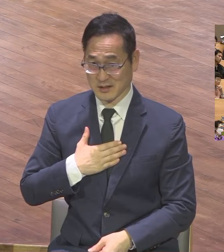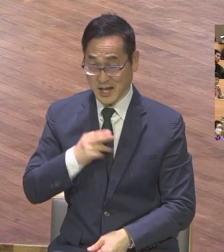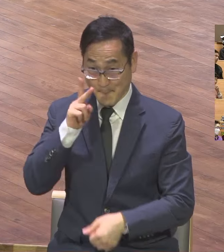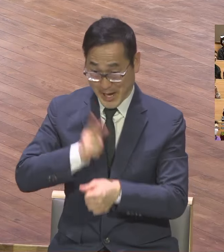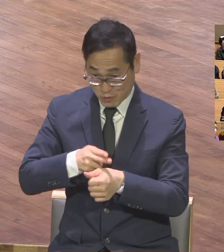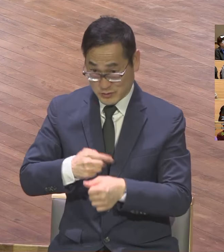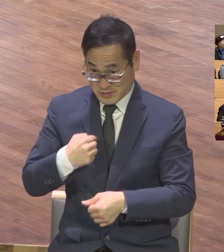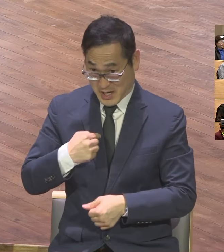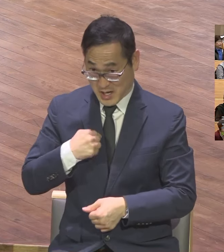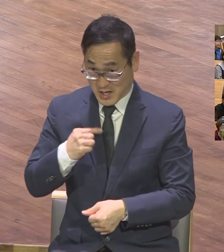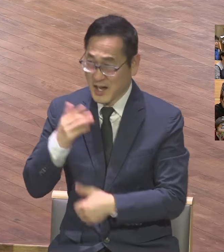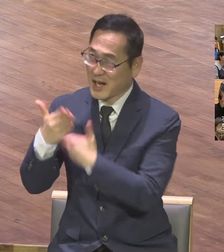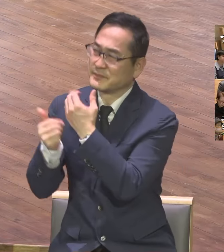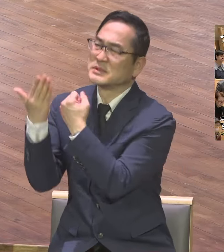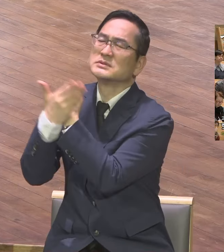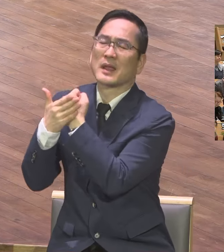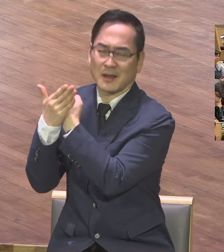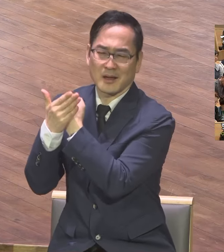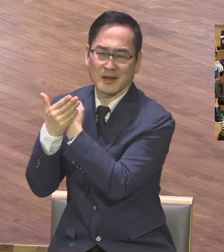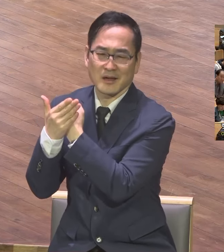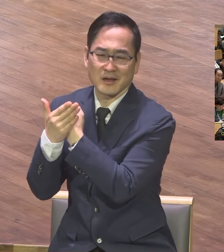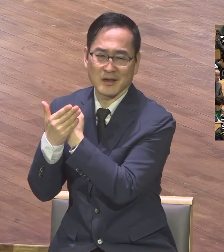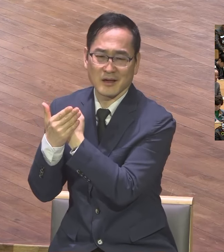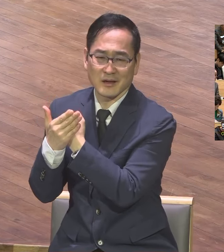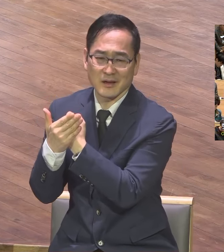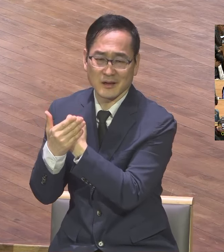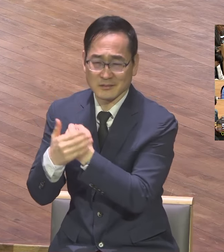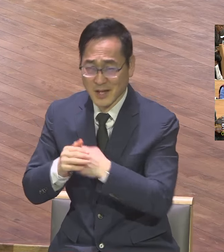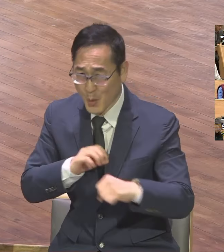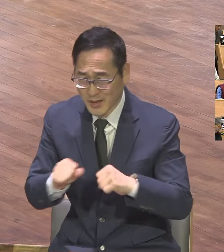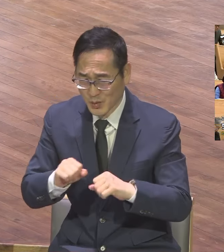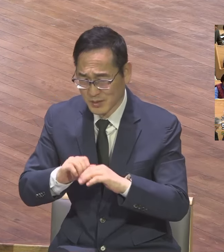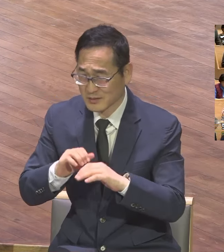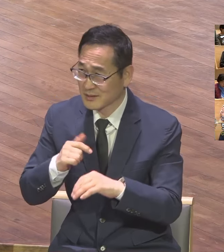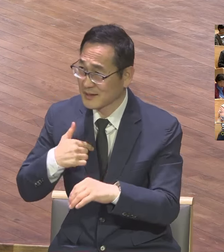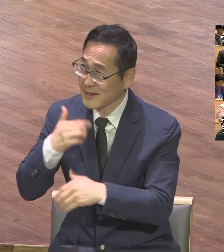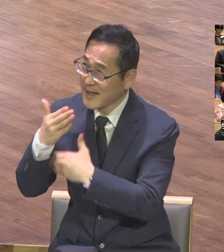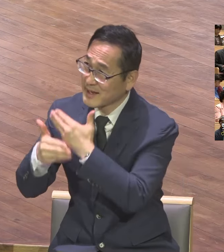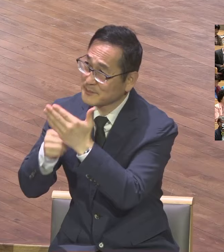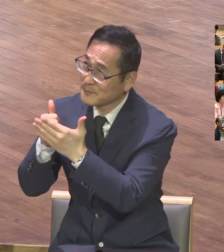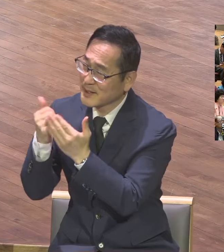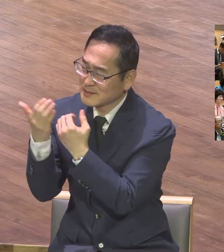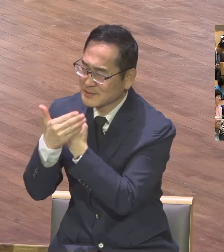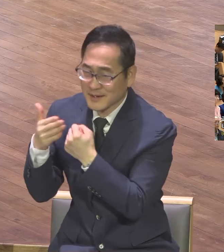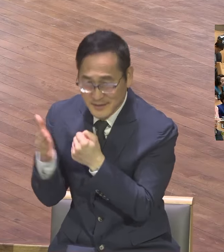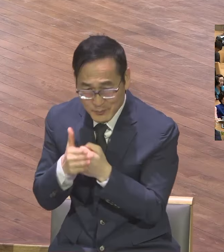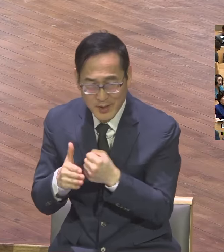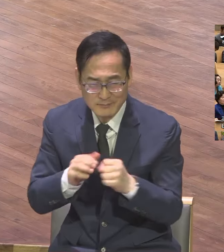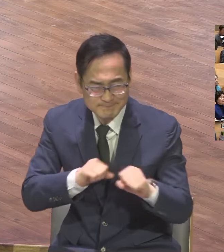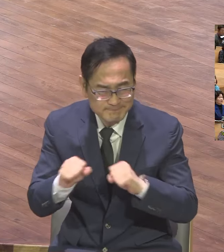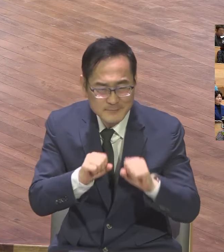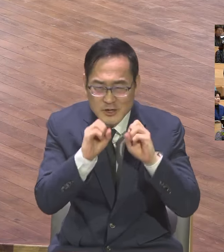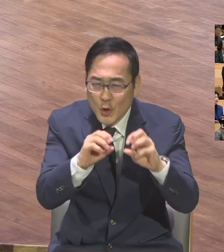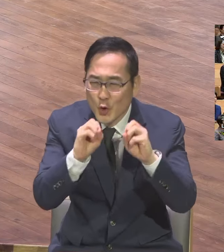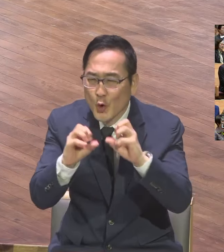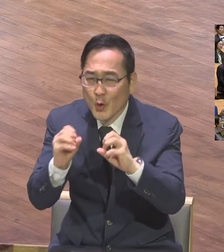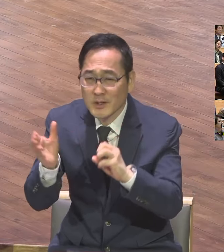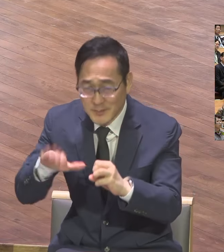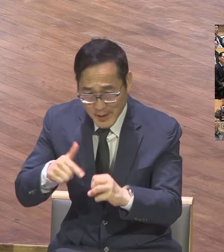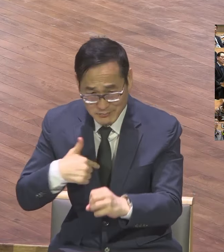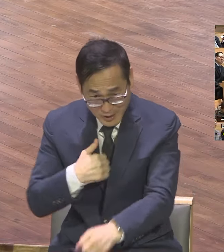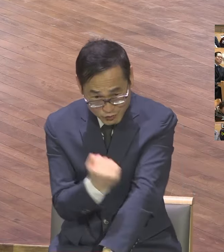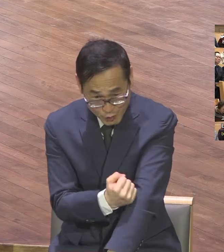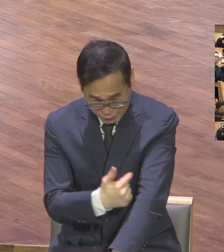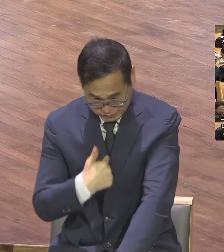것이 내게 주신 그의 은혜가 헛되지 아니하여 내가 모든 사도보다 더 많이 수고하였으나 내가 한 것이